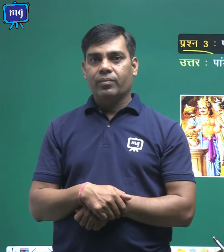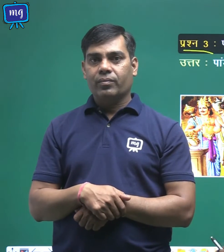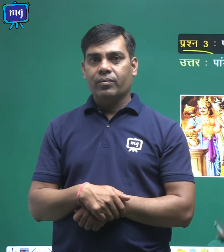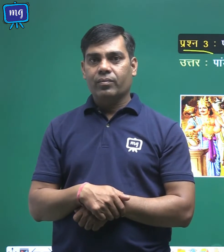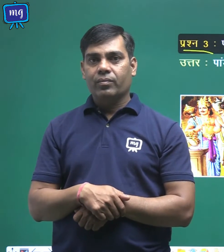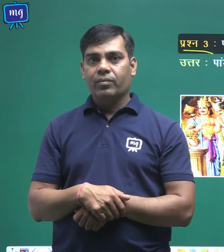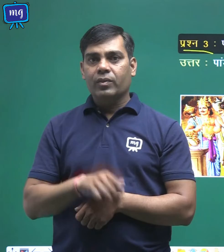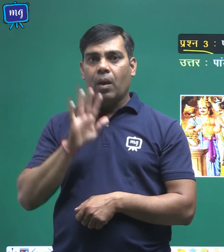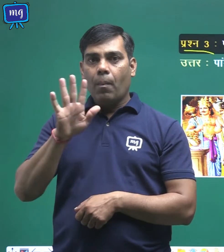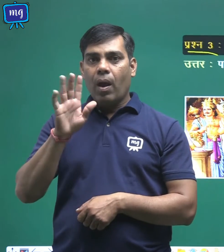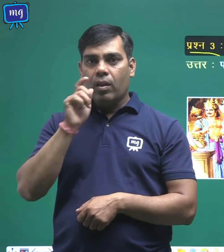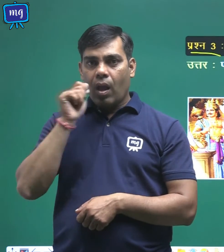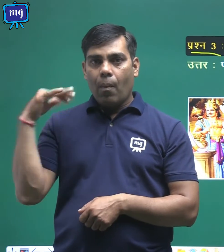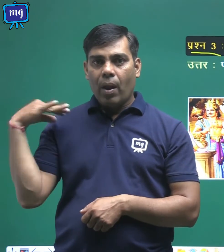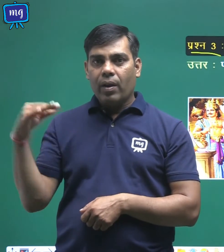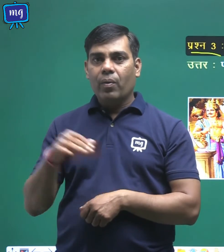पांडव